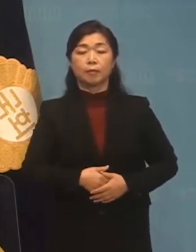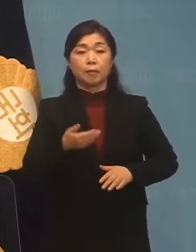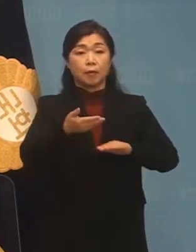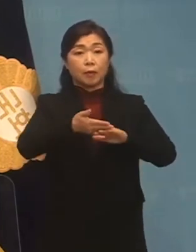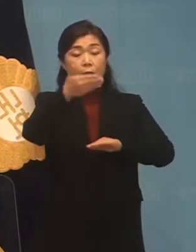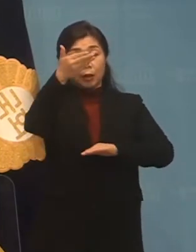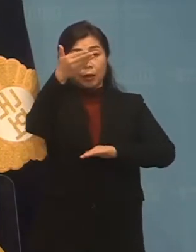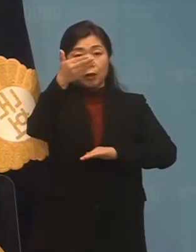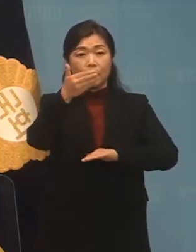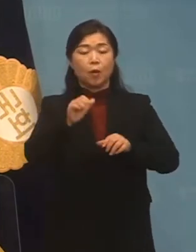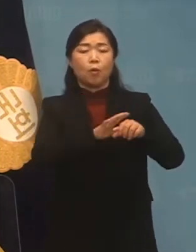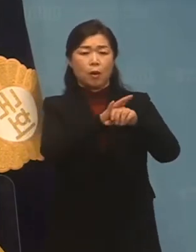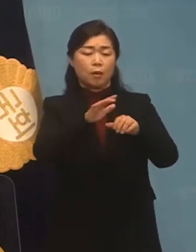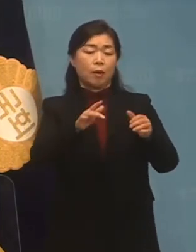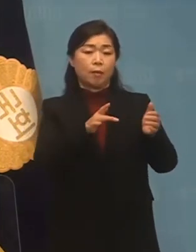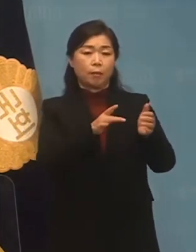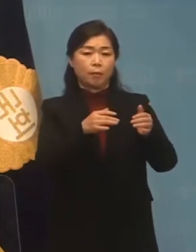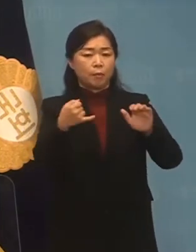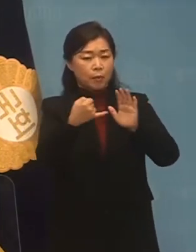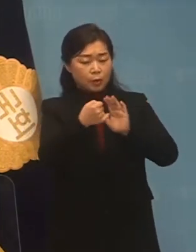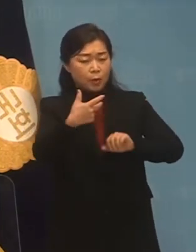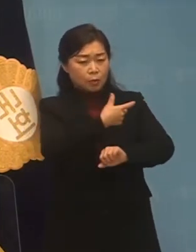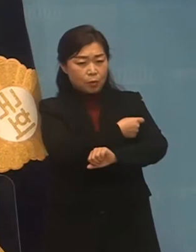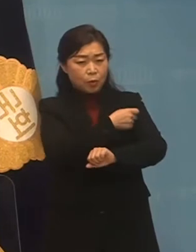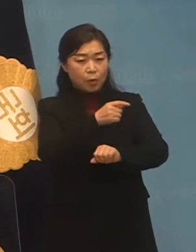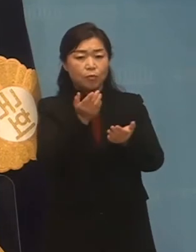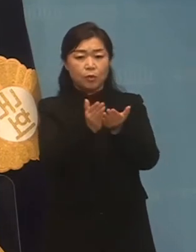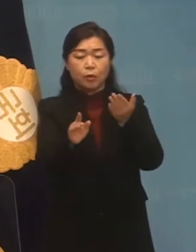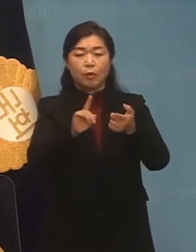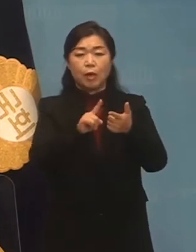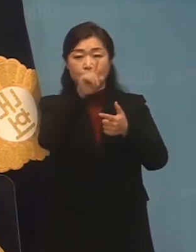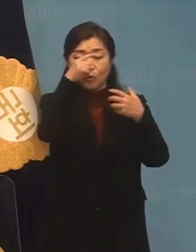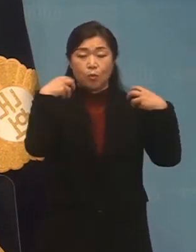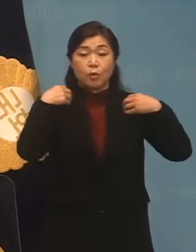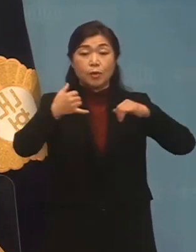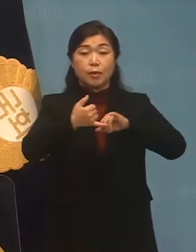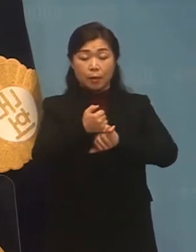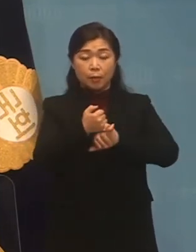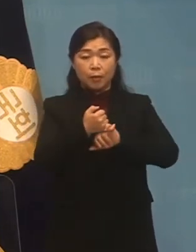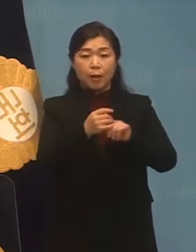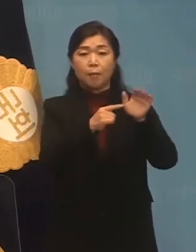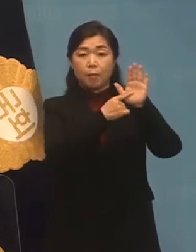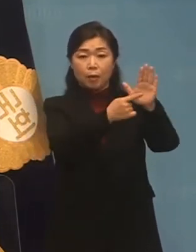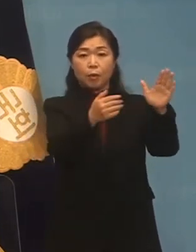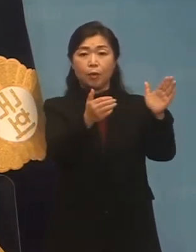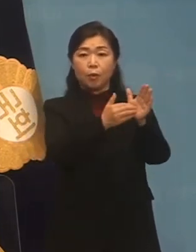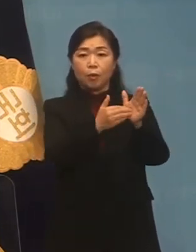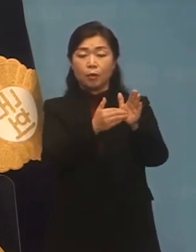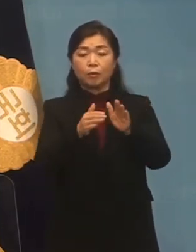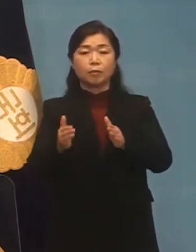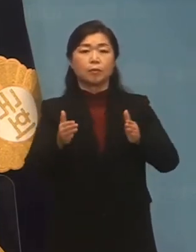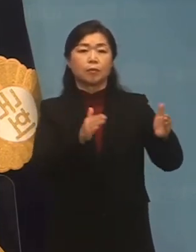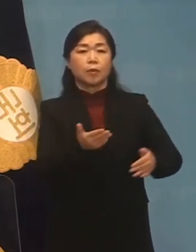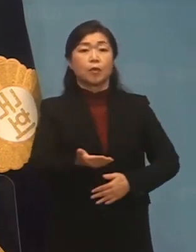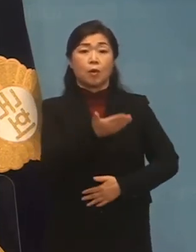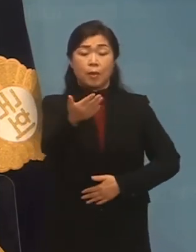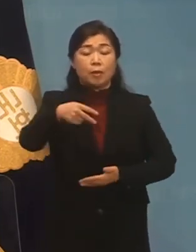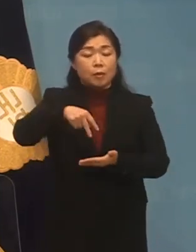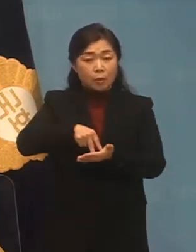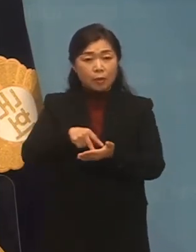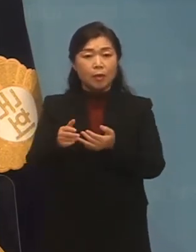이상이 코로나 백신 부작용 정부 책임에 관한 공약이었고요. 여러분 앞에 선